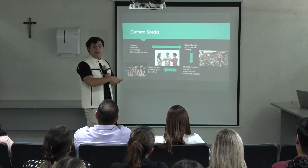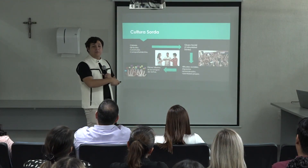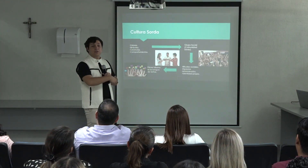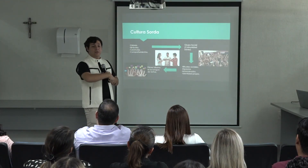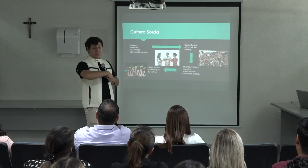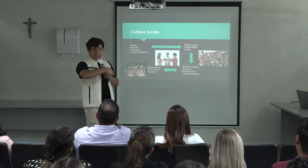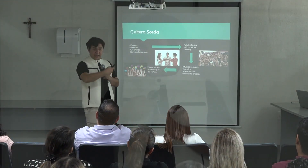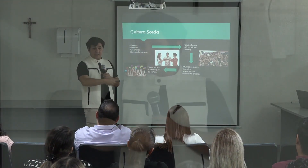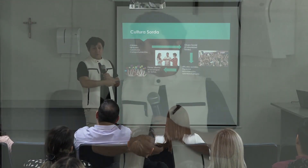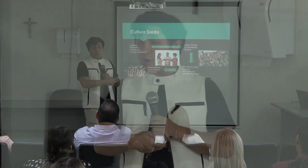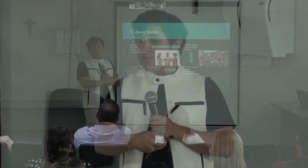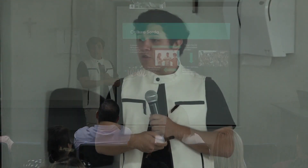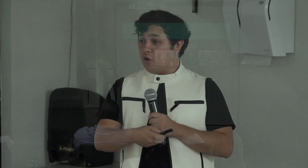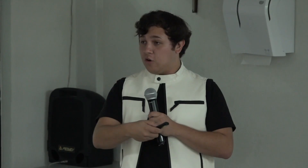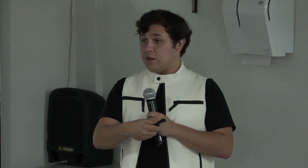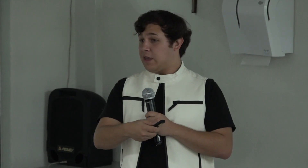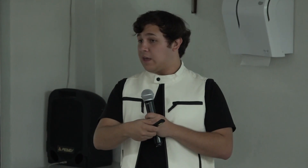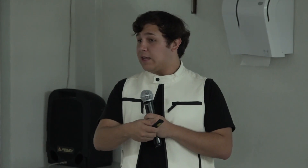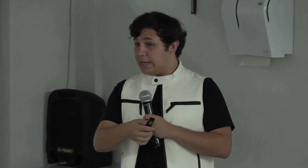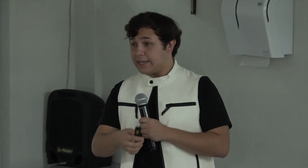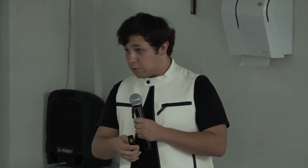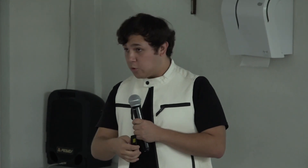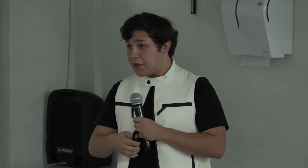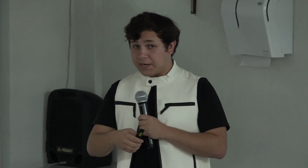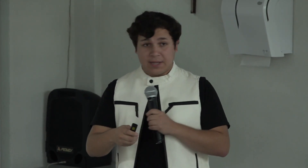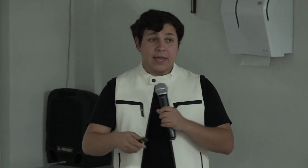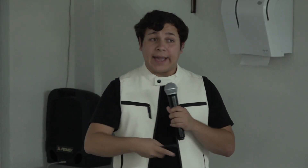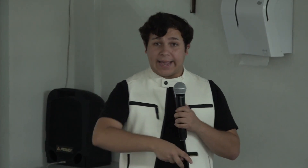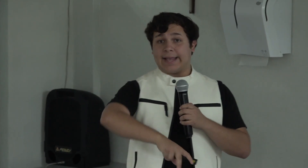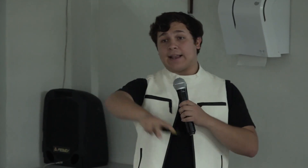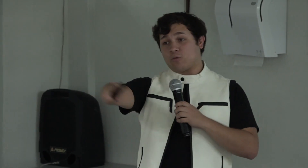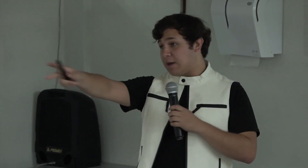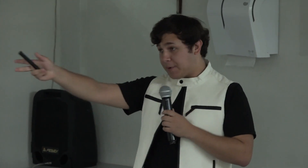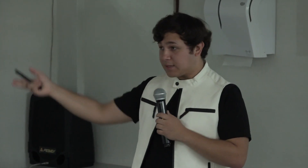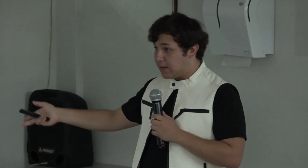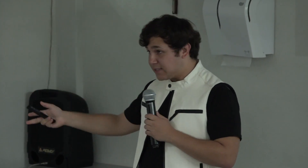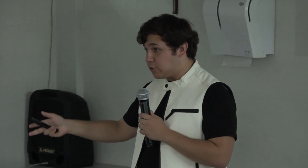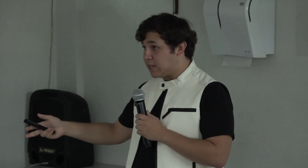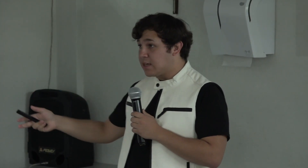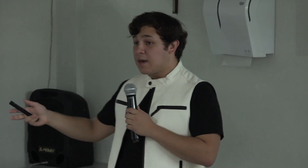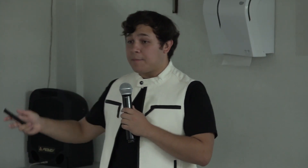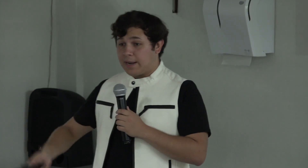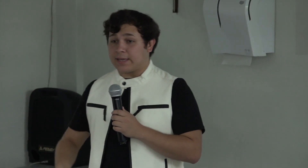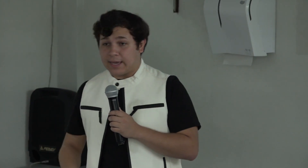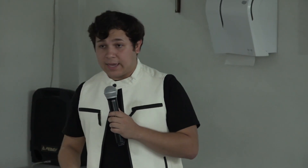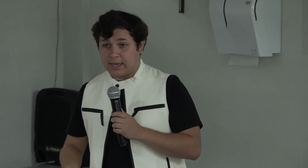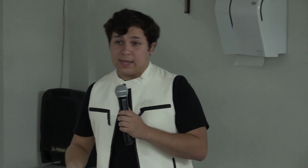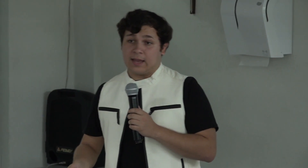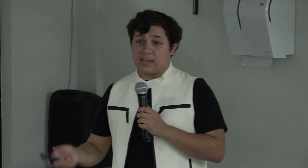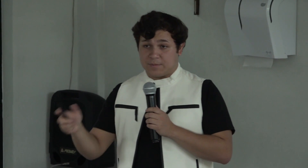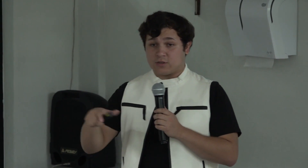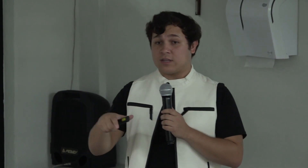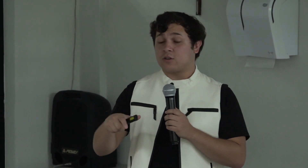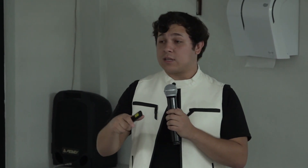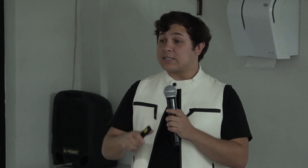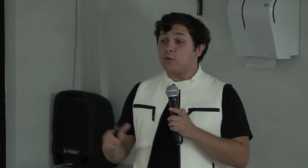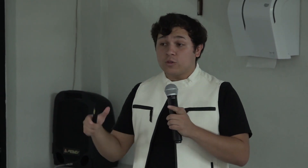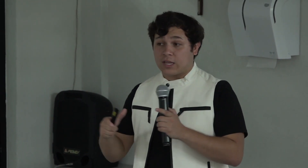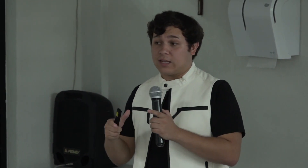decíamos que es cuando eligen un lugar en alguna parte de la ciudad para que las personas sordas se junten y de